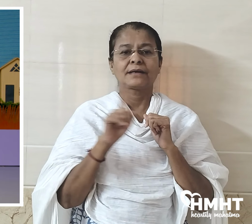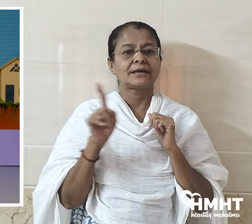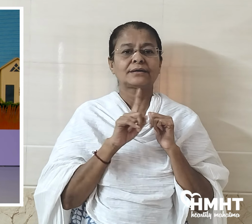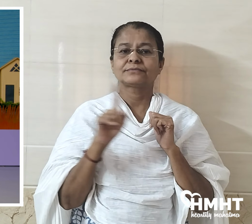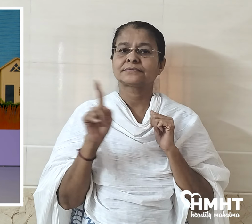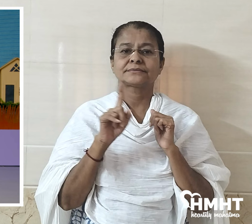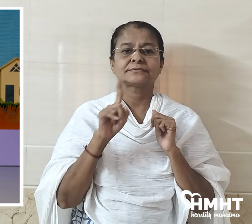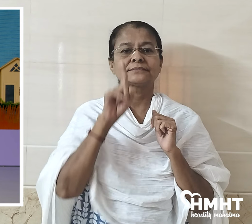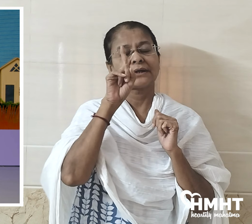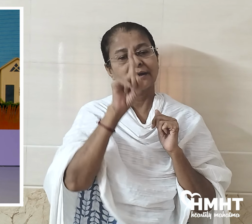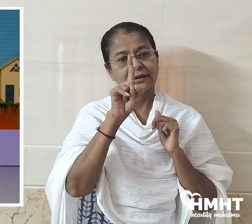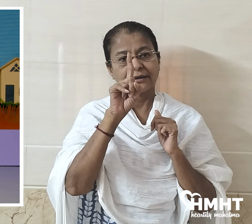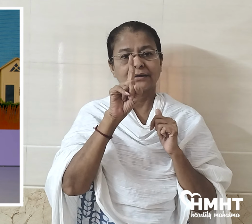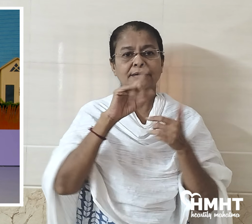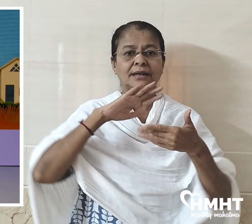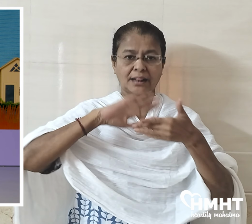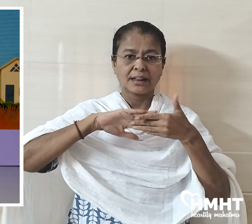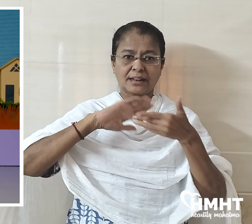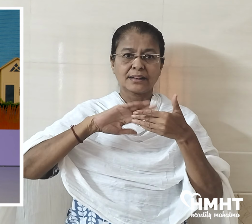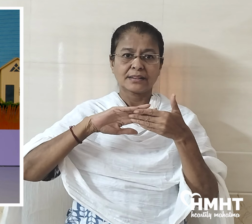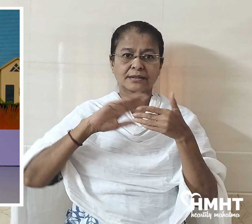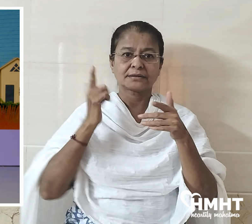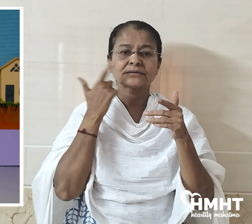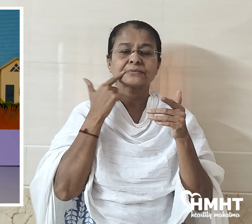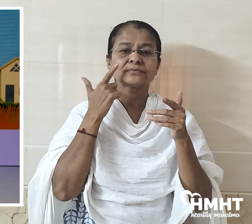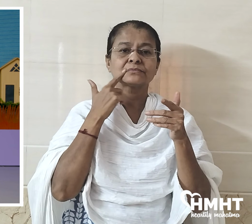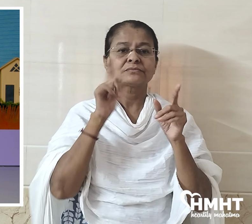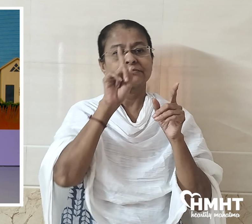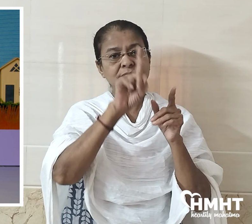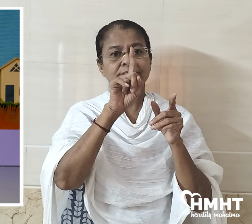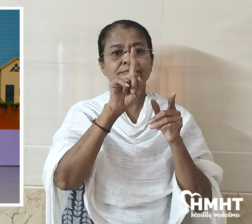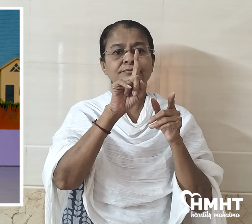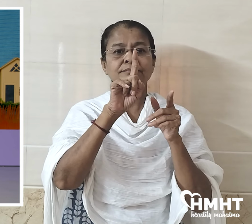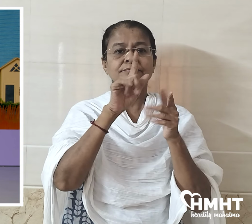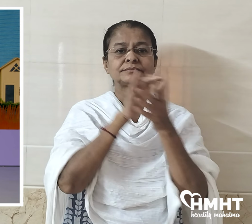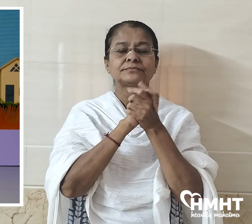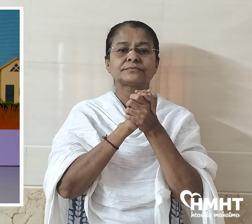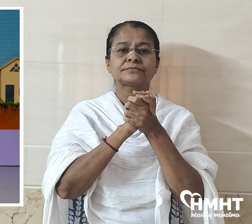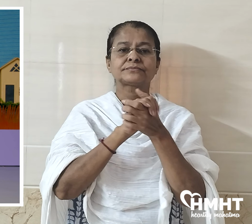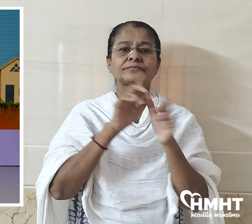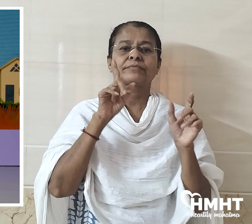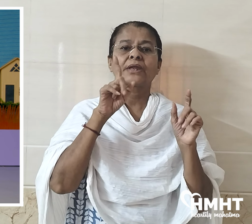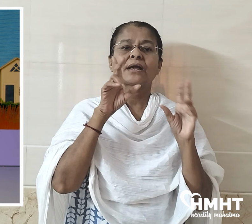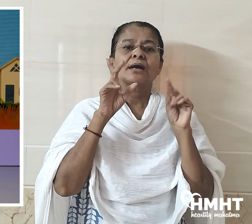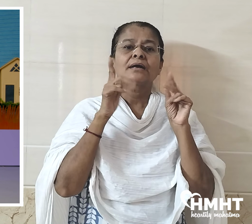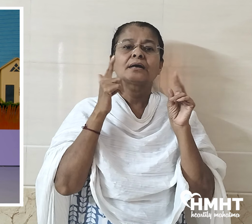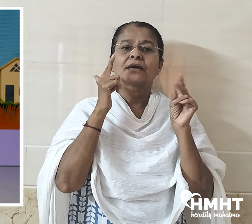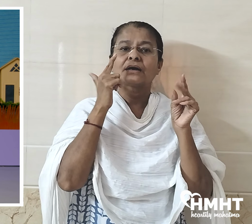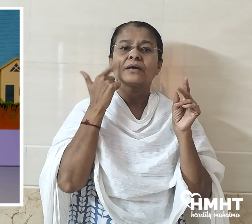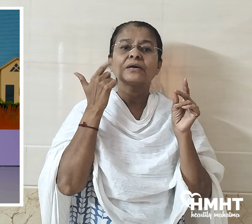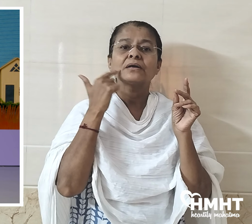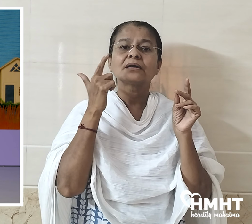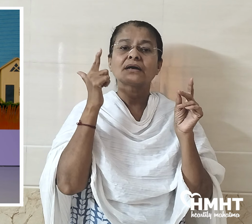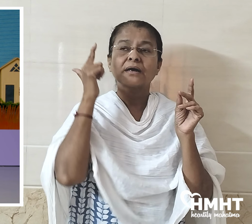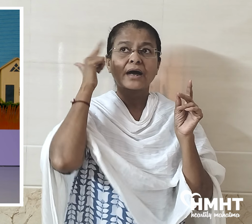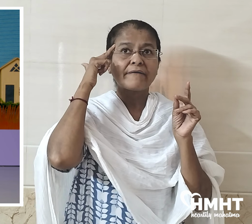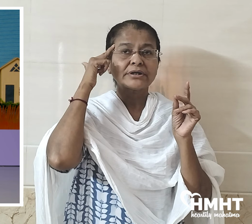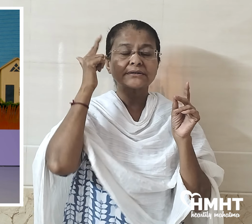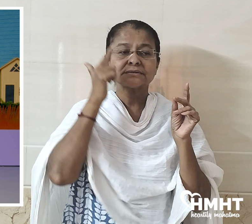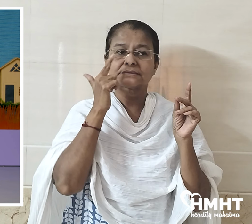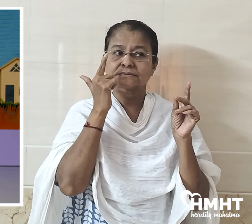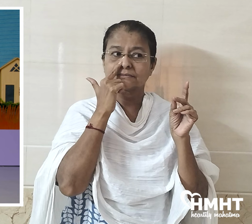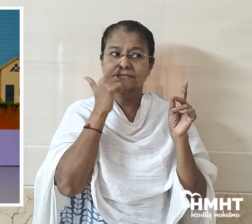સિન્સિયર રહેવાનું કે આપણા હસબન્ડ સિવાય બીજા કોઈ આપણા ચિત્તમાં ના રમ્યા કરે, એ સિન્સિયરિટી કહેવાય. પછી કોઈક દાડો હસબન્ડ